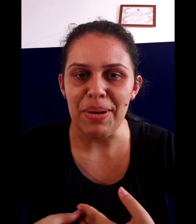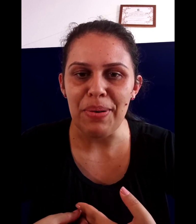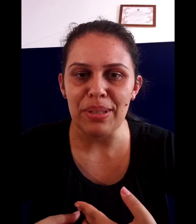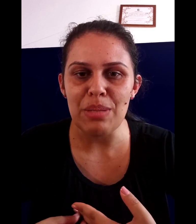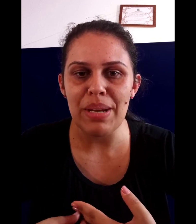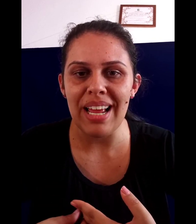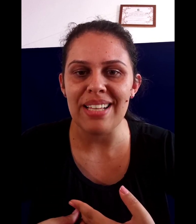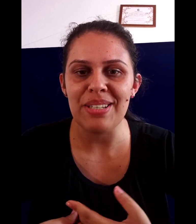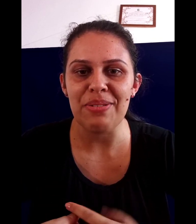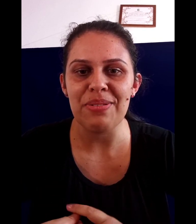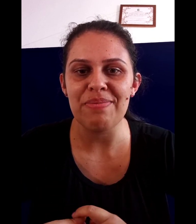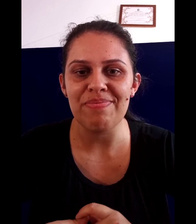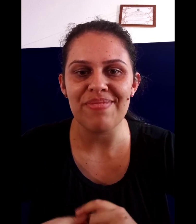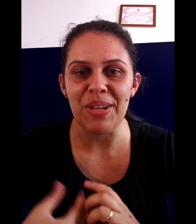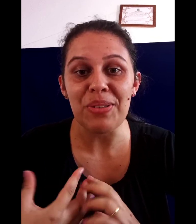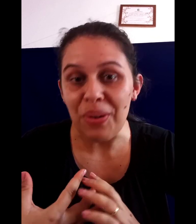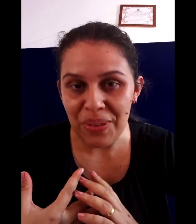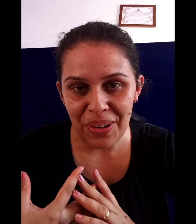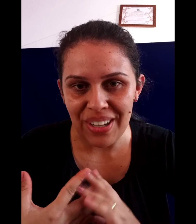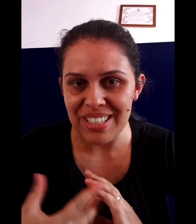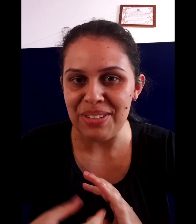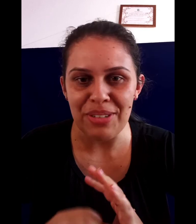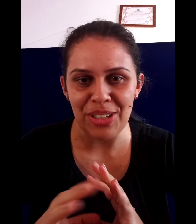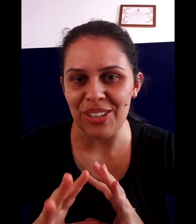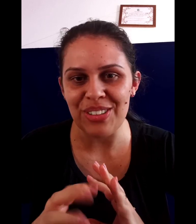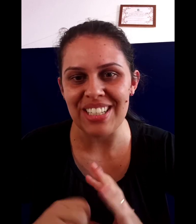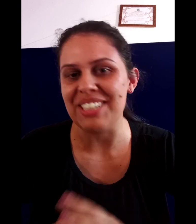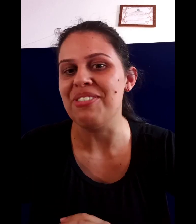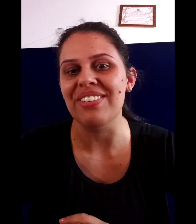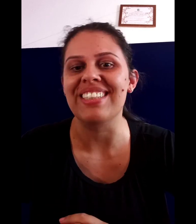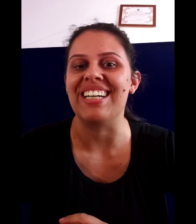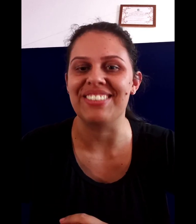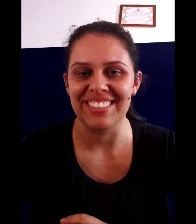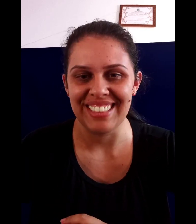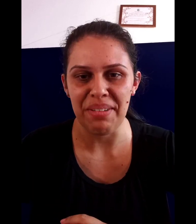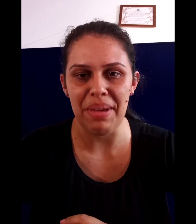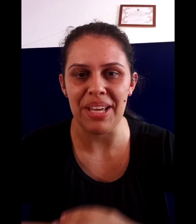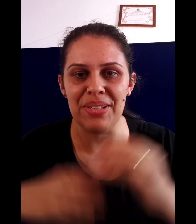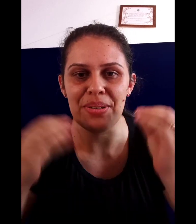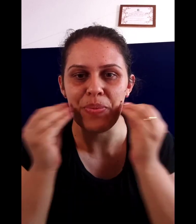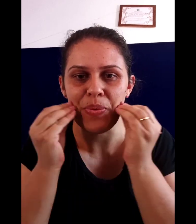conta a experiência, que eu tô curiosa, não vejo a hora de você ter um contato. Beijo!